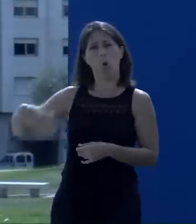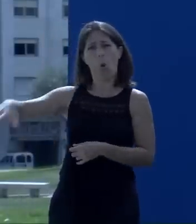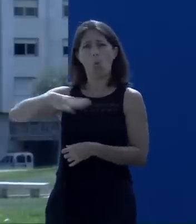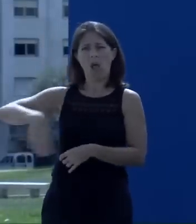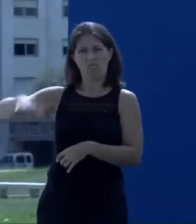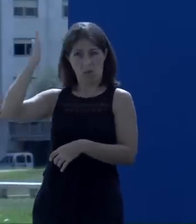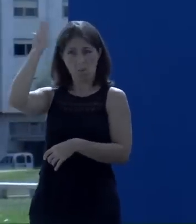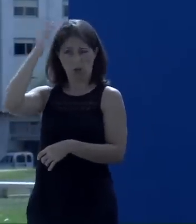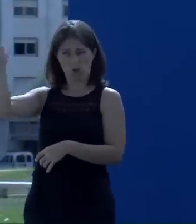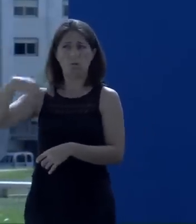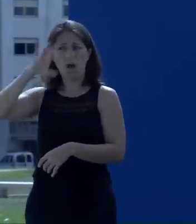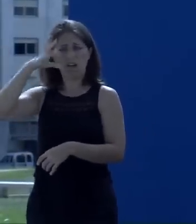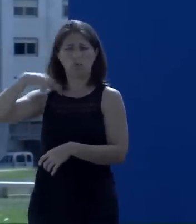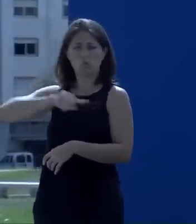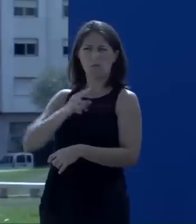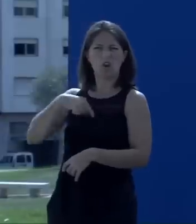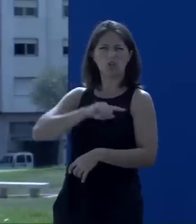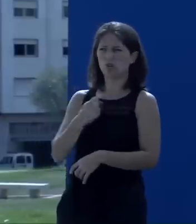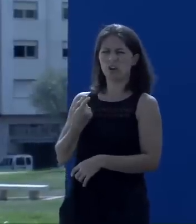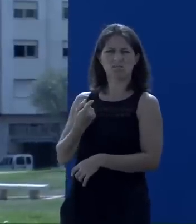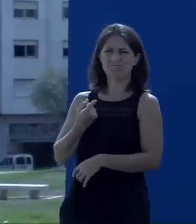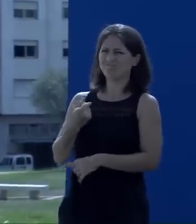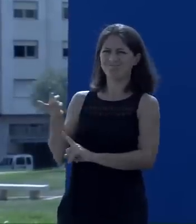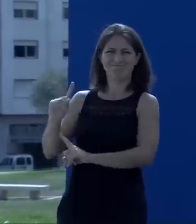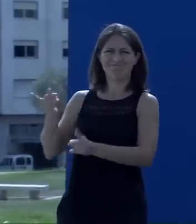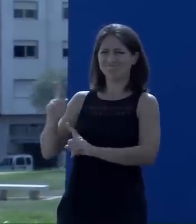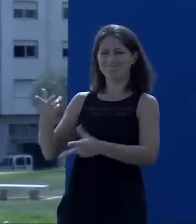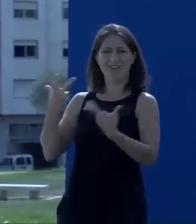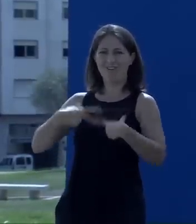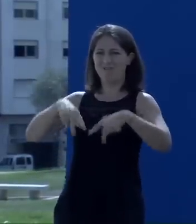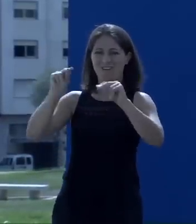escoita, que sepa que non estamos dispostas.